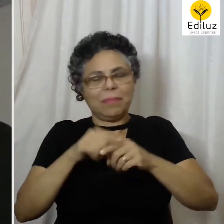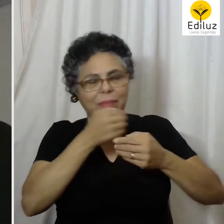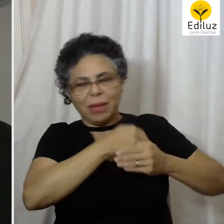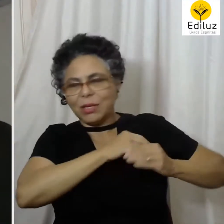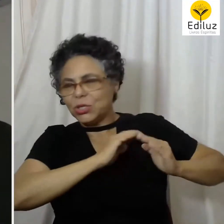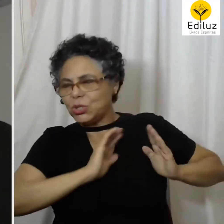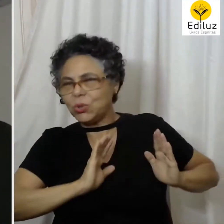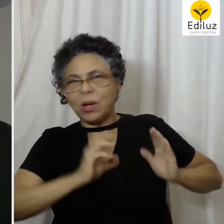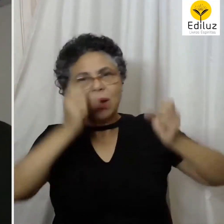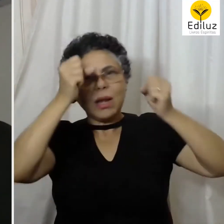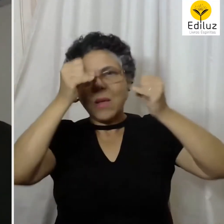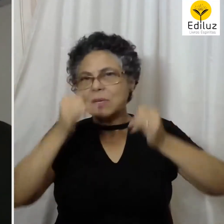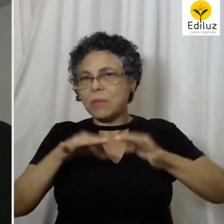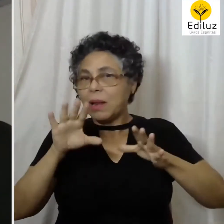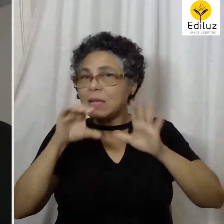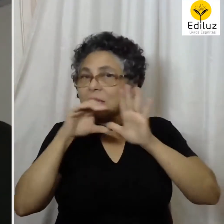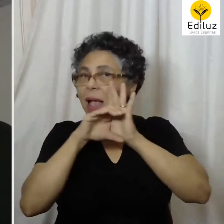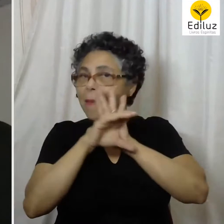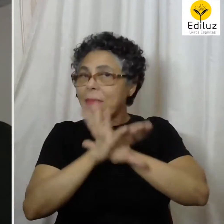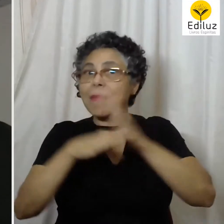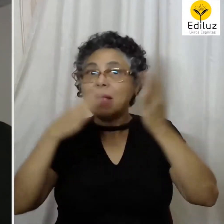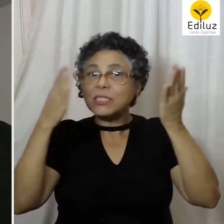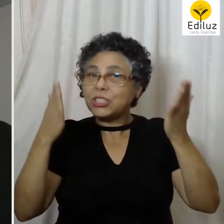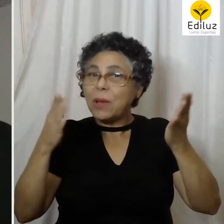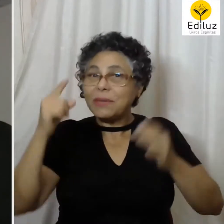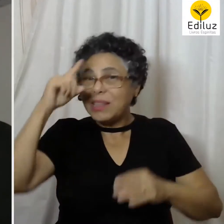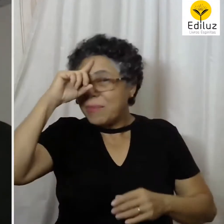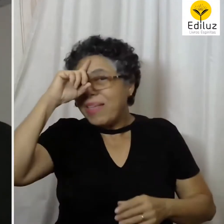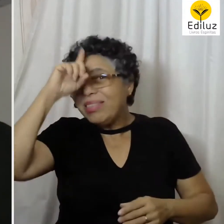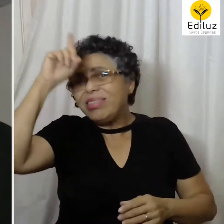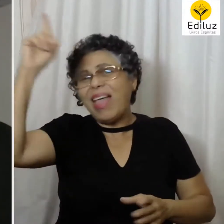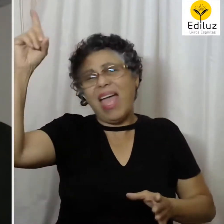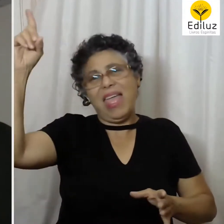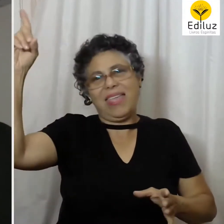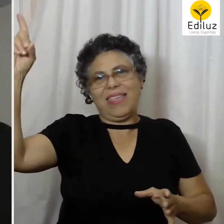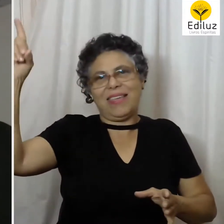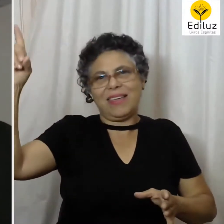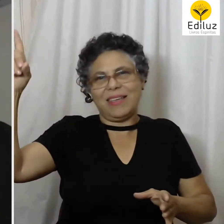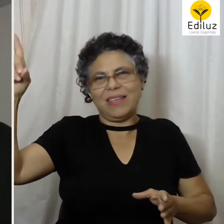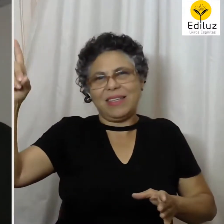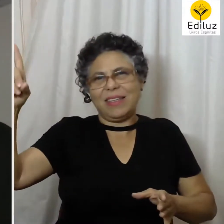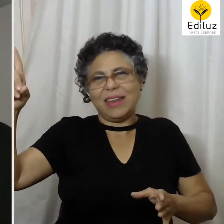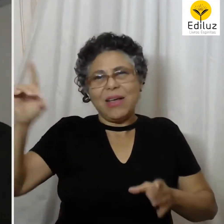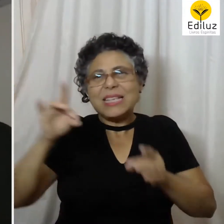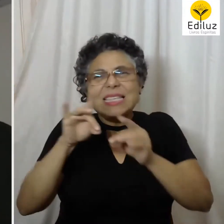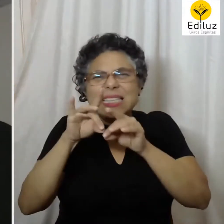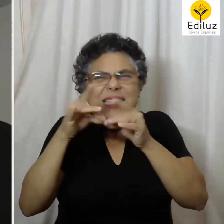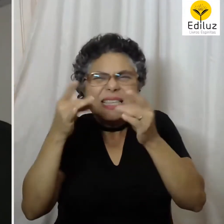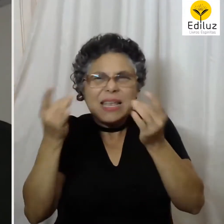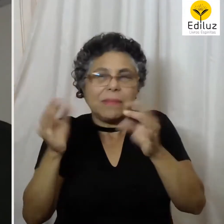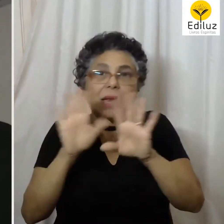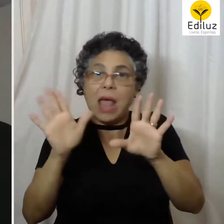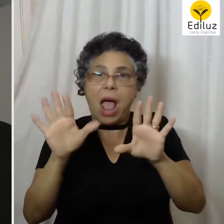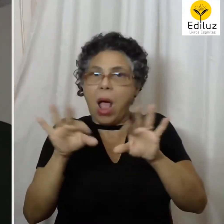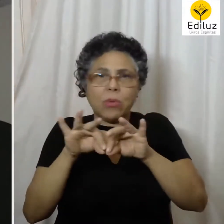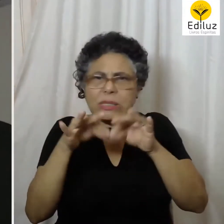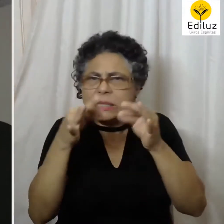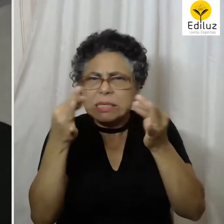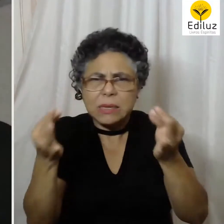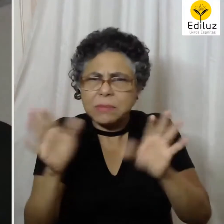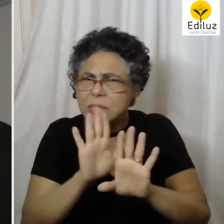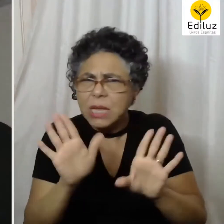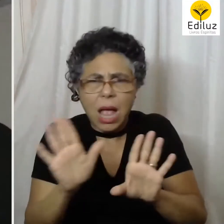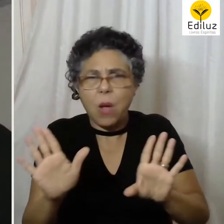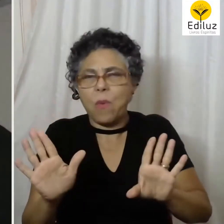nesse capítulo, mas só para a gente ter uma ideia da complexidade, né? Da